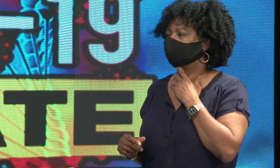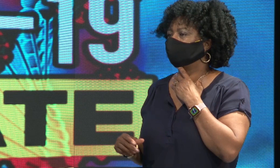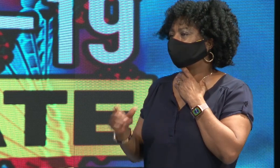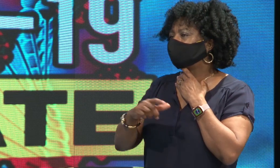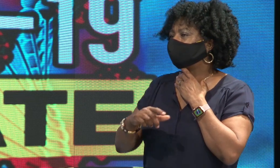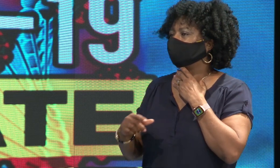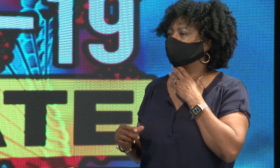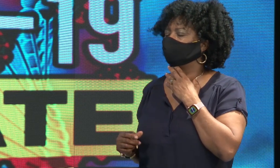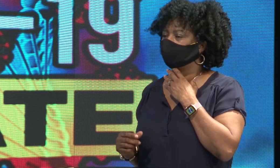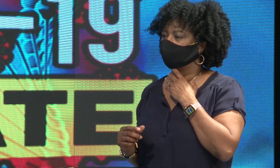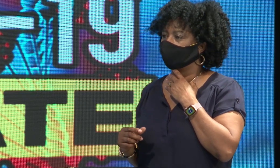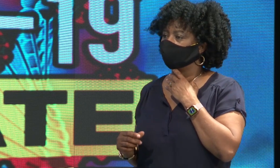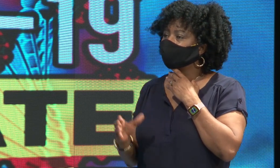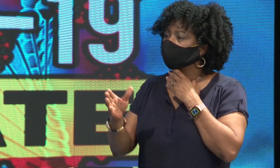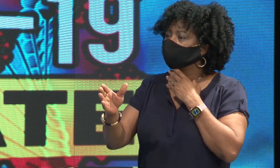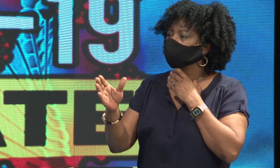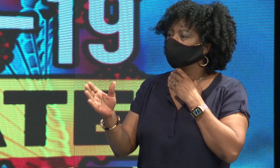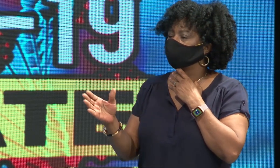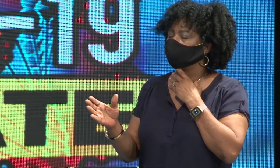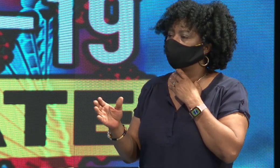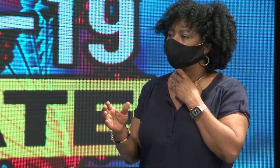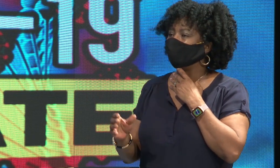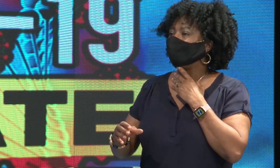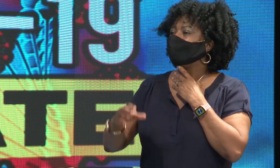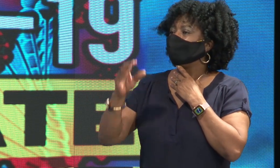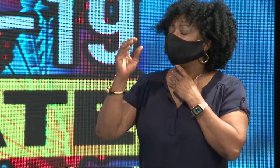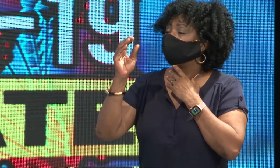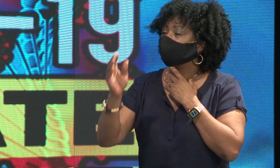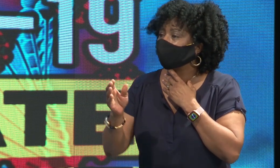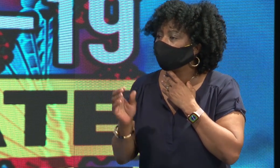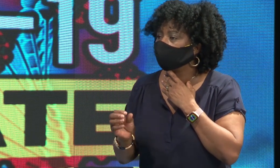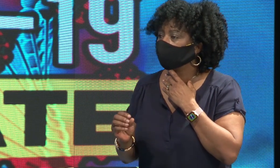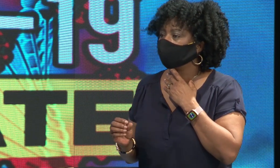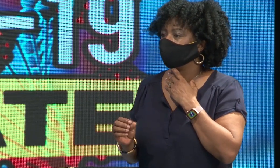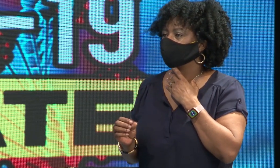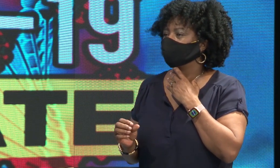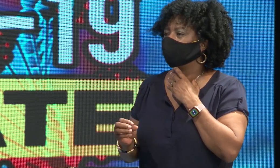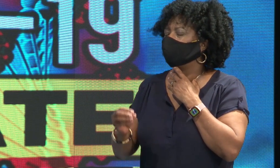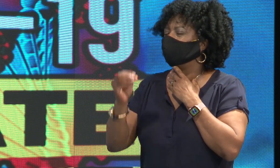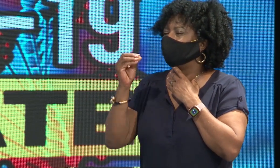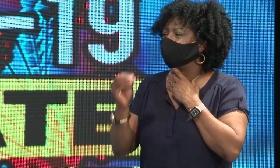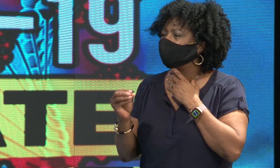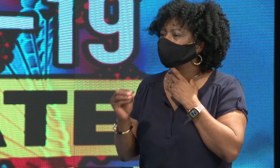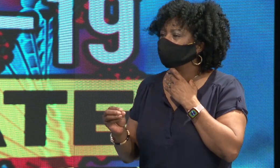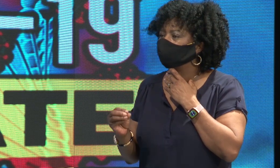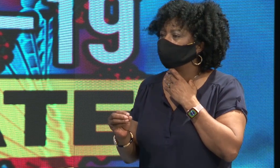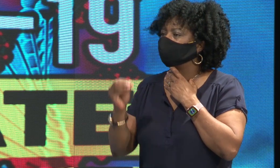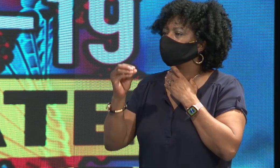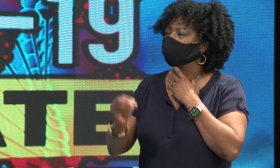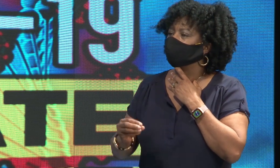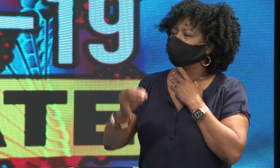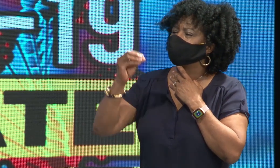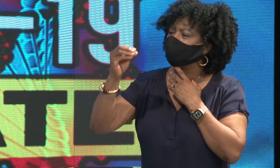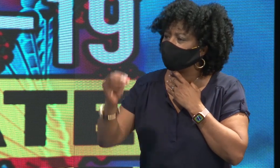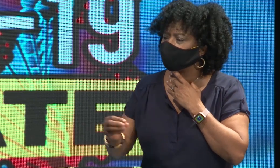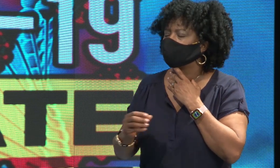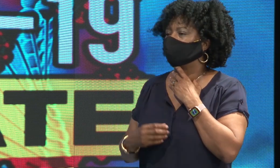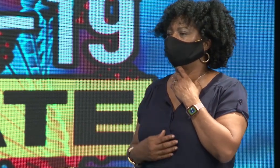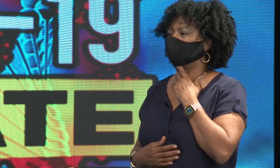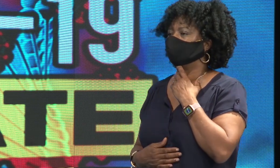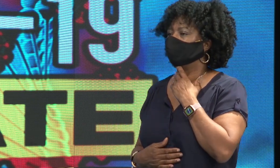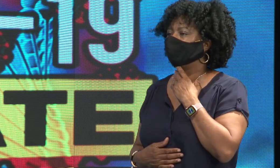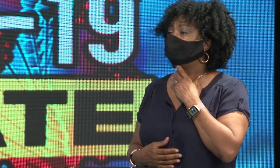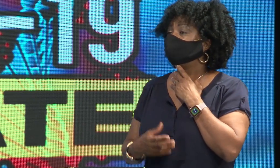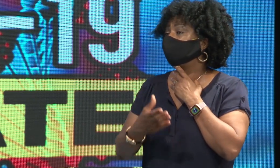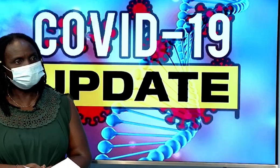hebben. Mm-hmm. Want dat is de andere kant van het verhaal. Mm-hmm. Want dat doet SuperSu ook. Ja. We vragen ook aan de mensen om alles te doen om te zorgen dat ze niet